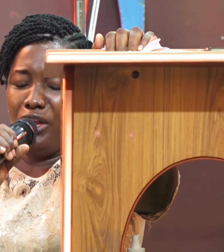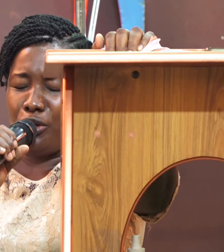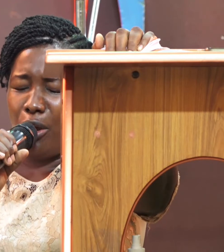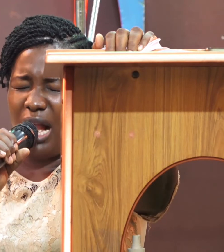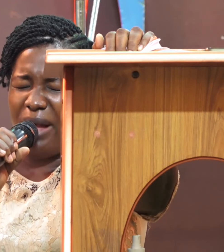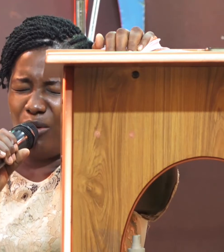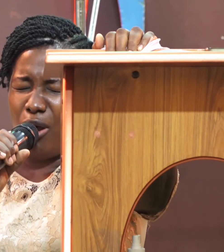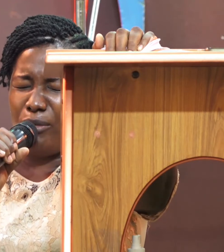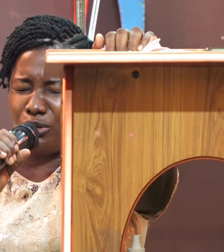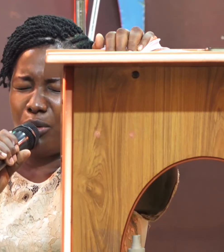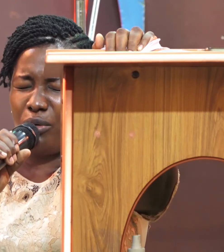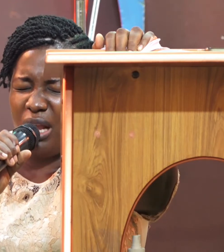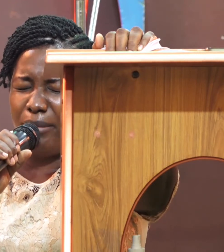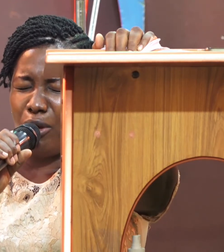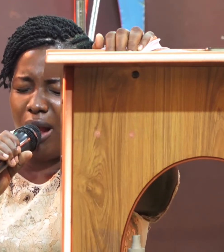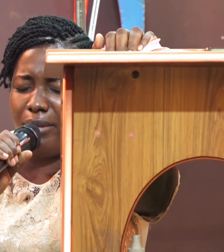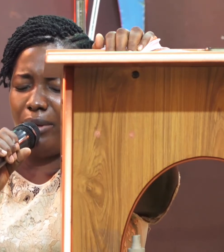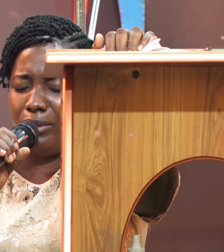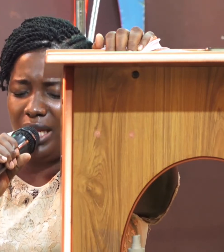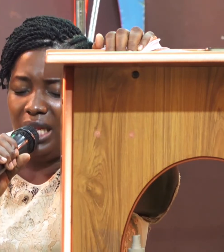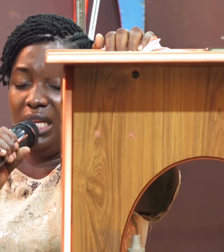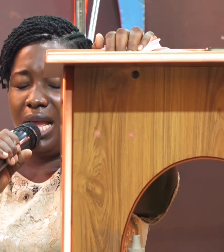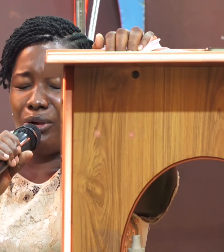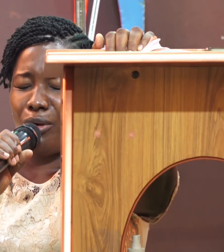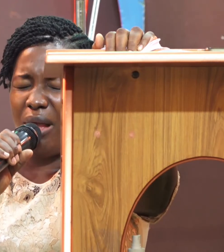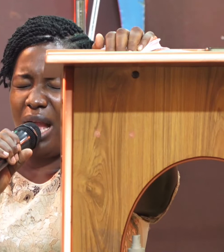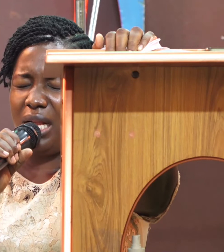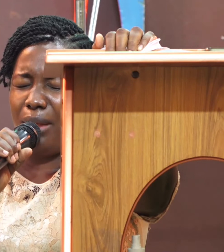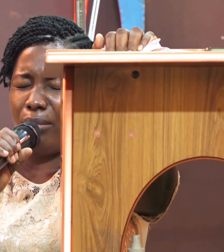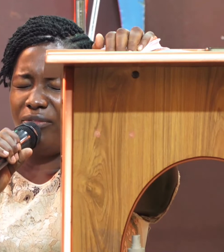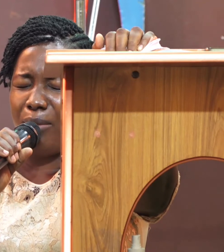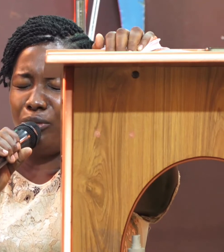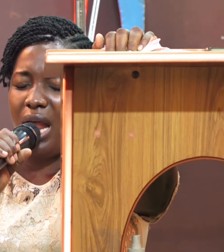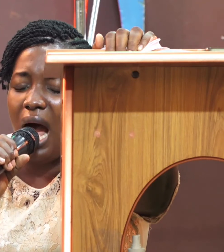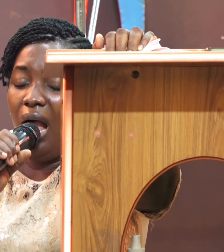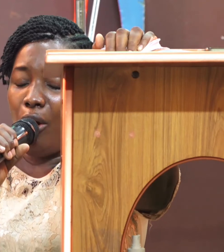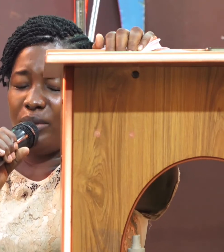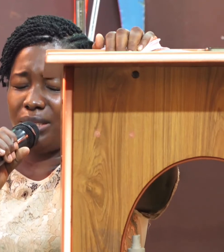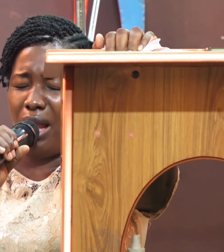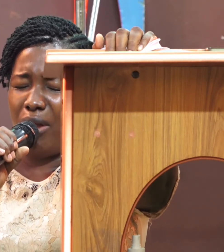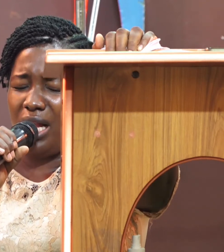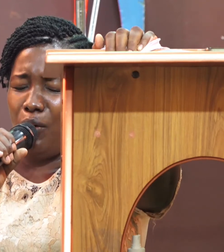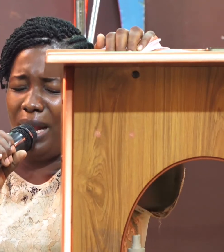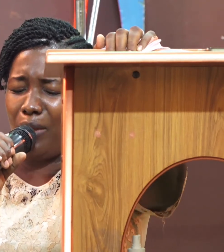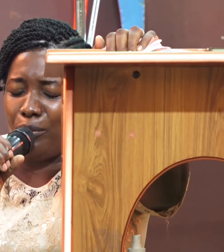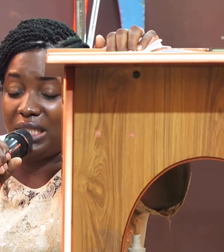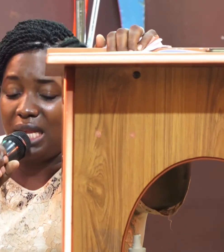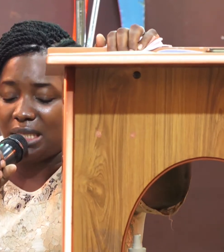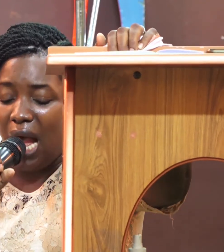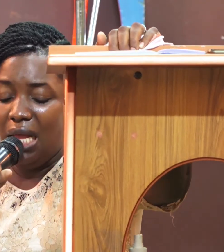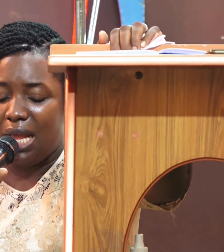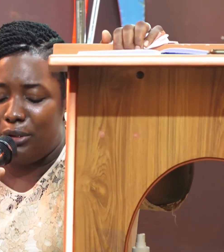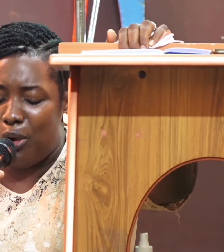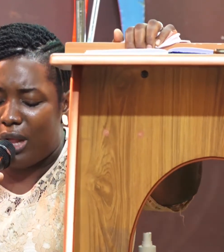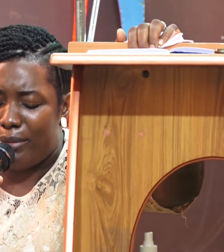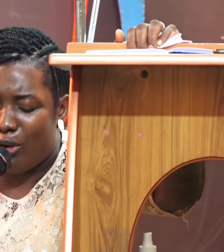mitima n'ogabanga omuntu ng'ebikolwa bye bwe biri n'ebikolwa byange nabyo biva munda omutima gwange gumala